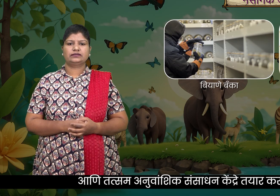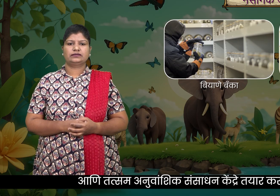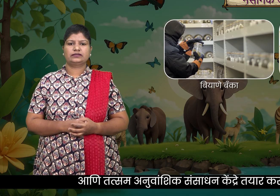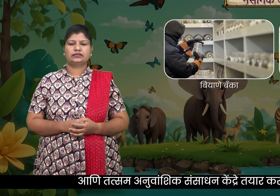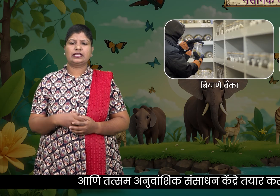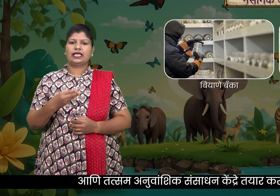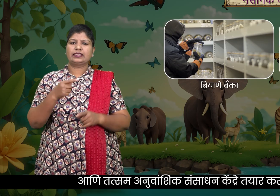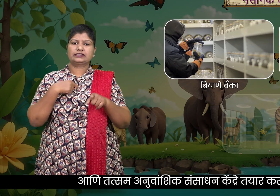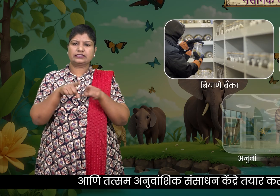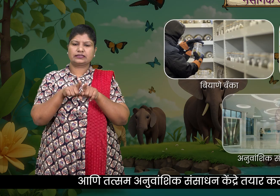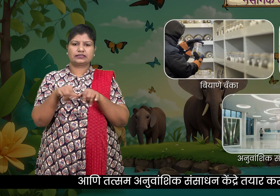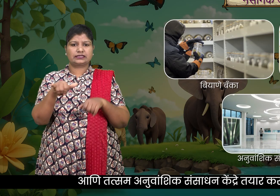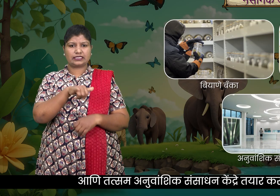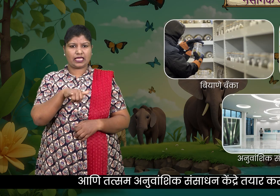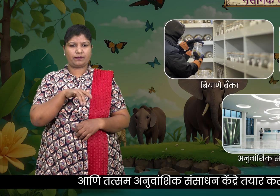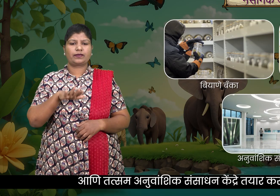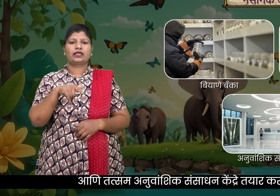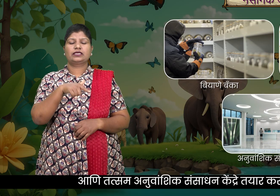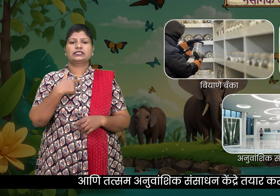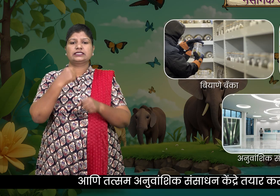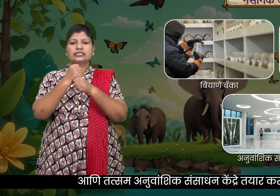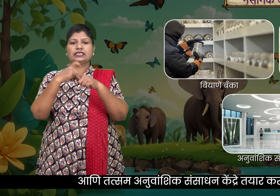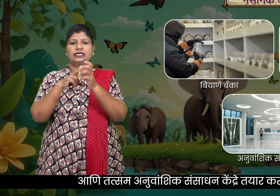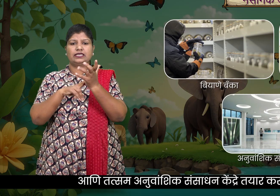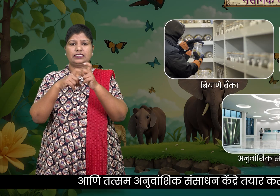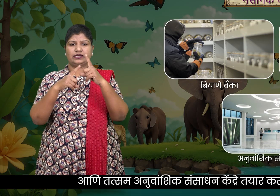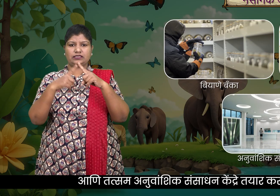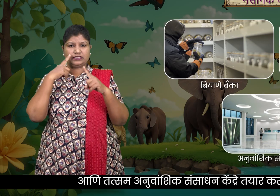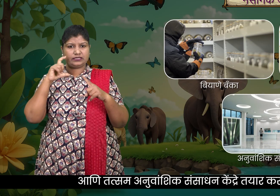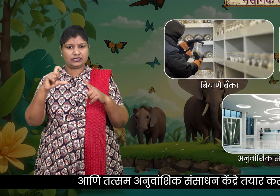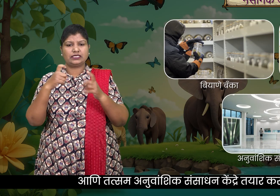आणि तत्सम अनुवांशिक संसाधने केंद्रे तयार करणे देखील